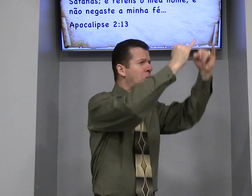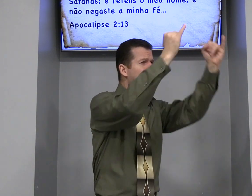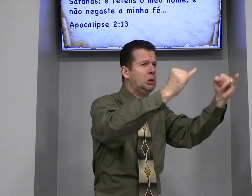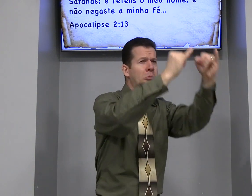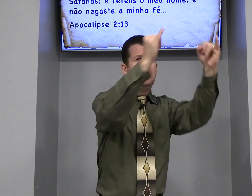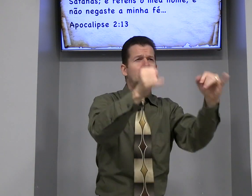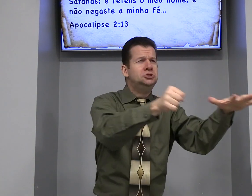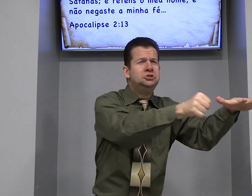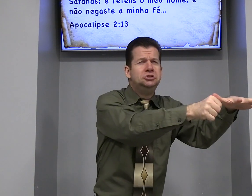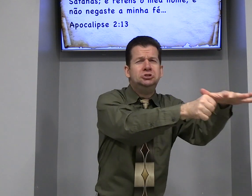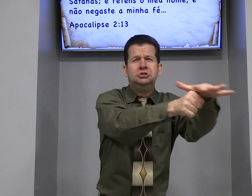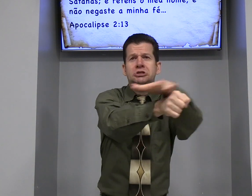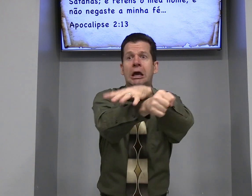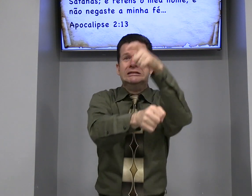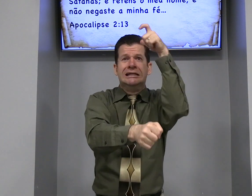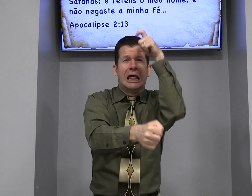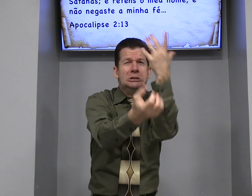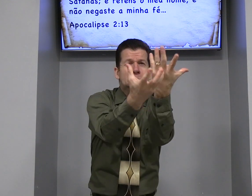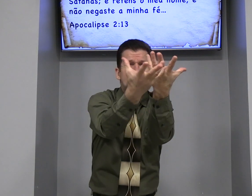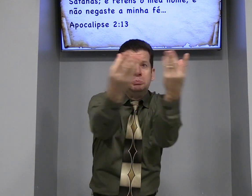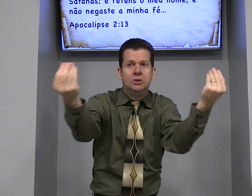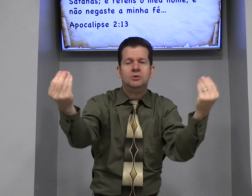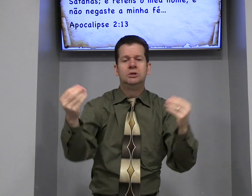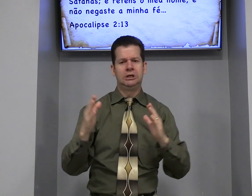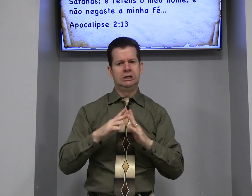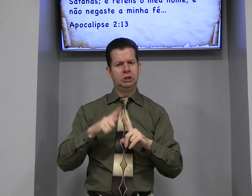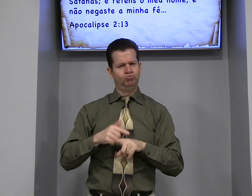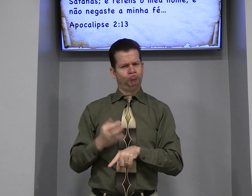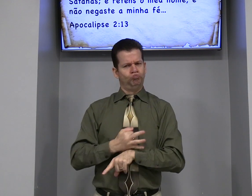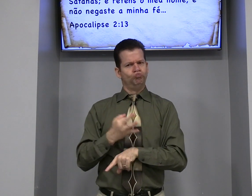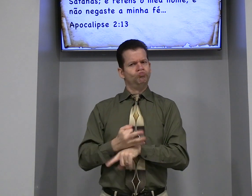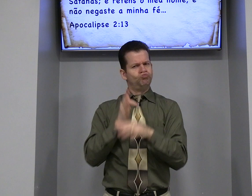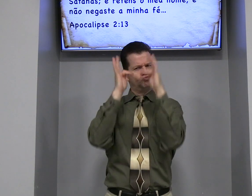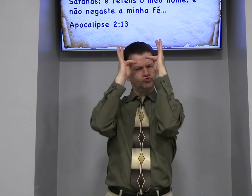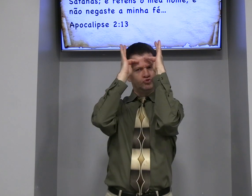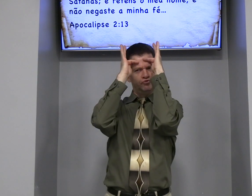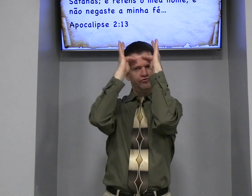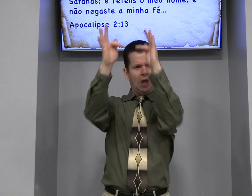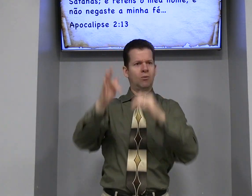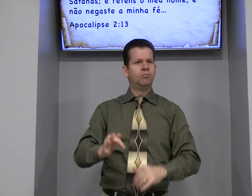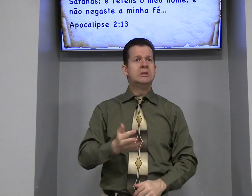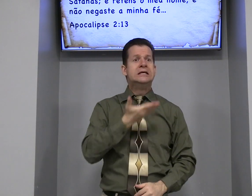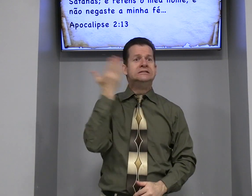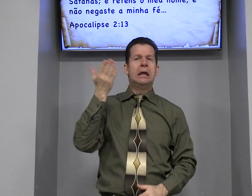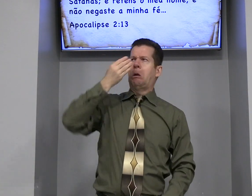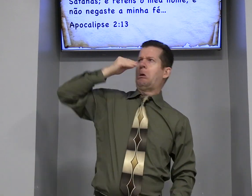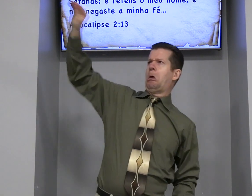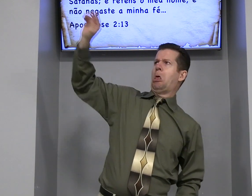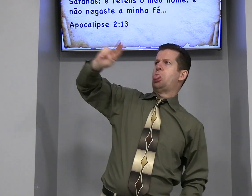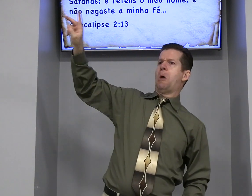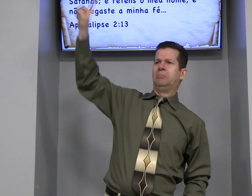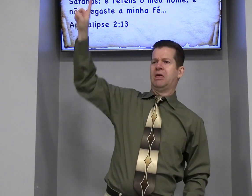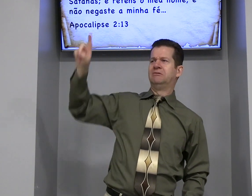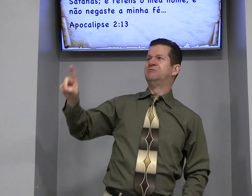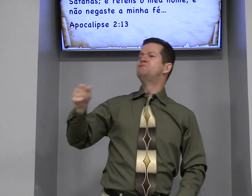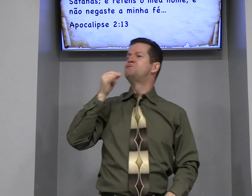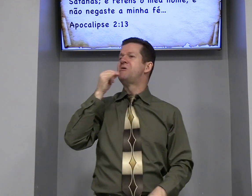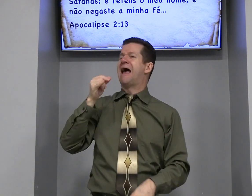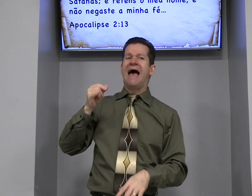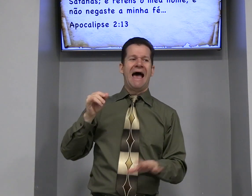fiel. A cidade era cheia de ídolos, mas esses crentes em Pérgamo não